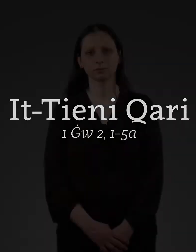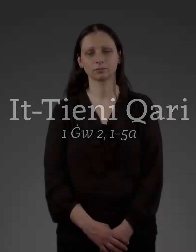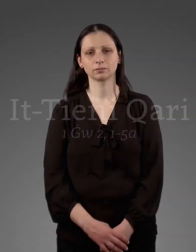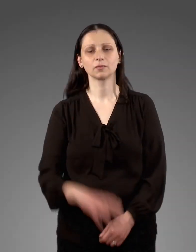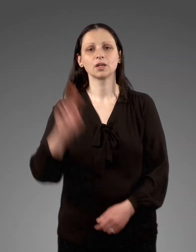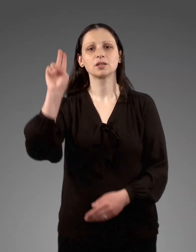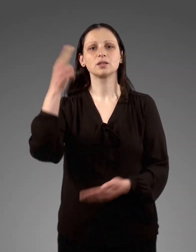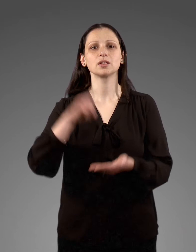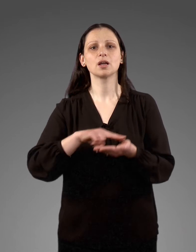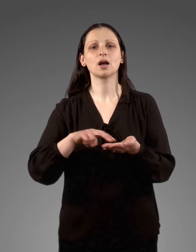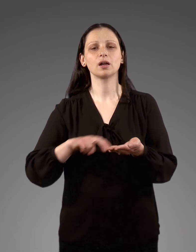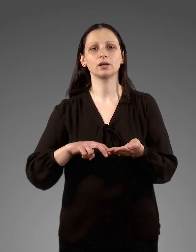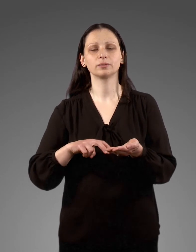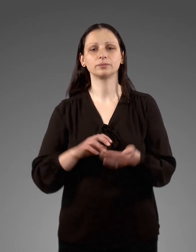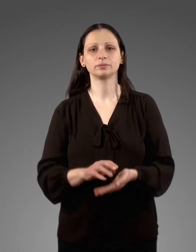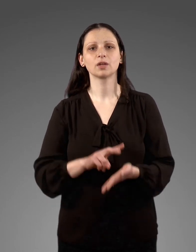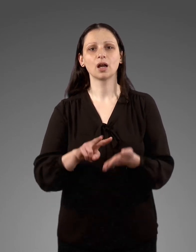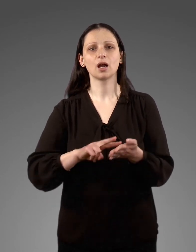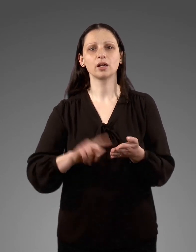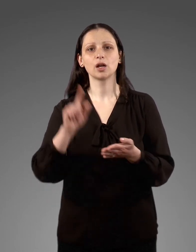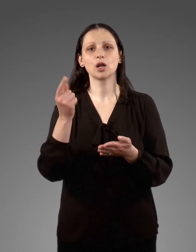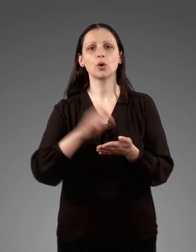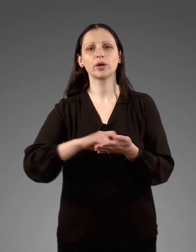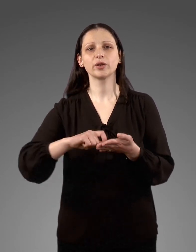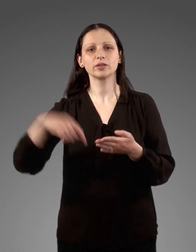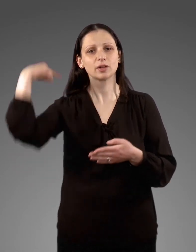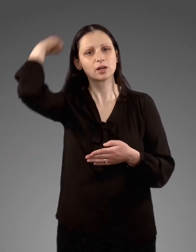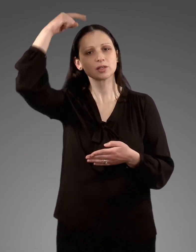It-tieni qari. Qari mill-ewwel ittra ta' San Ġwan Apostlu.